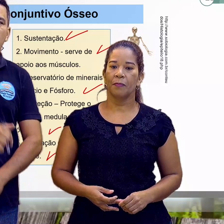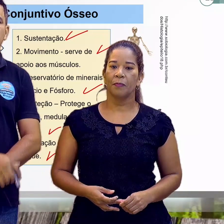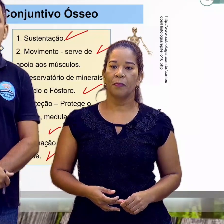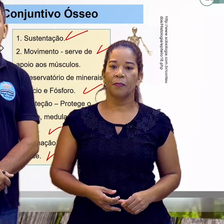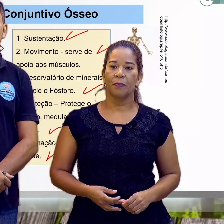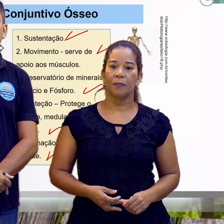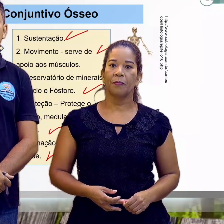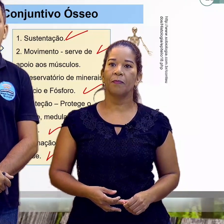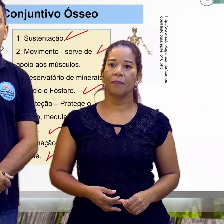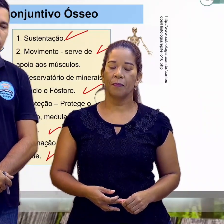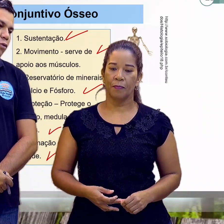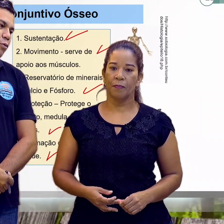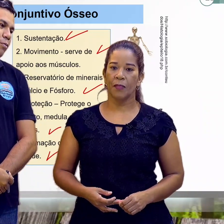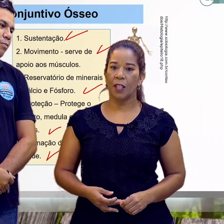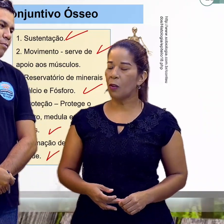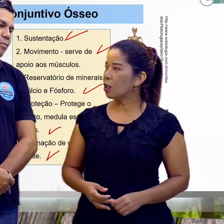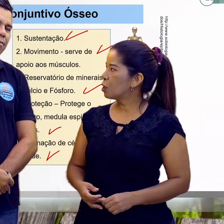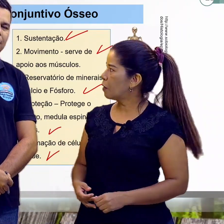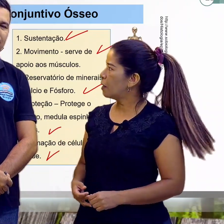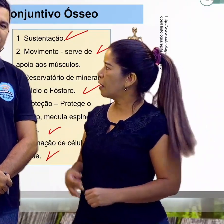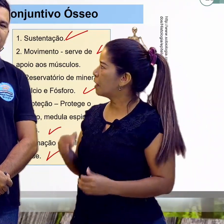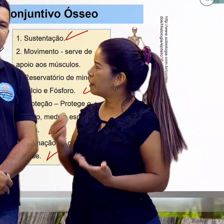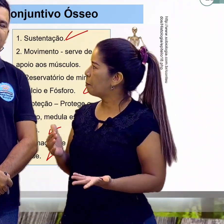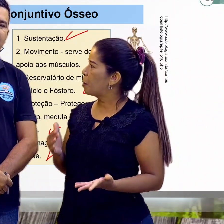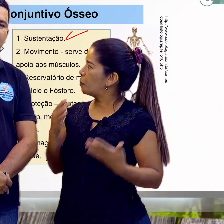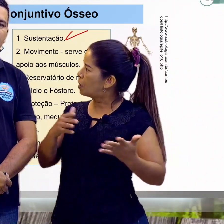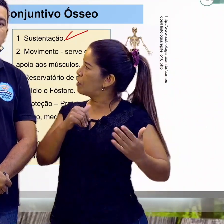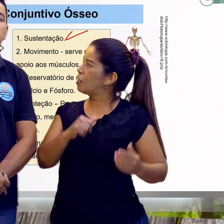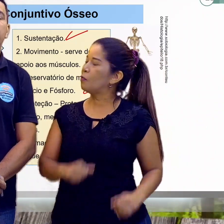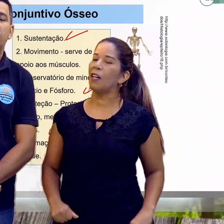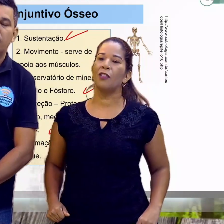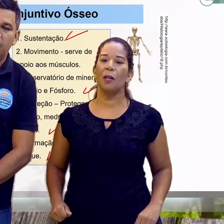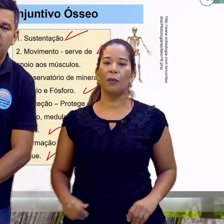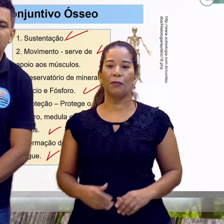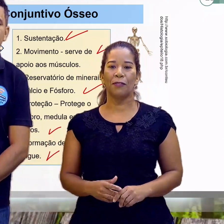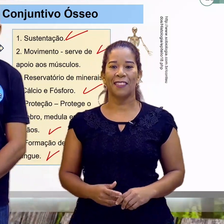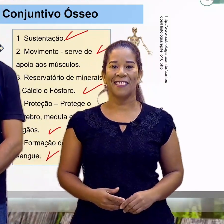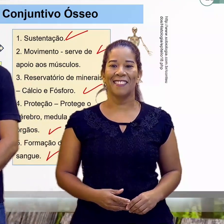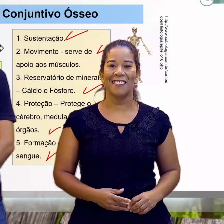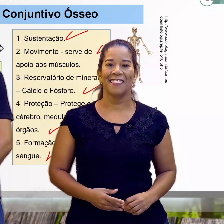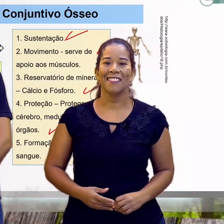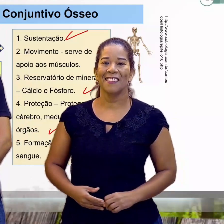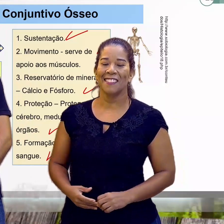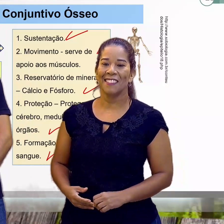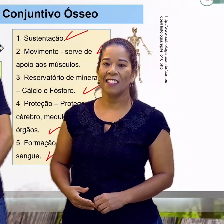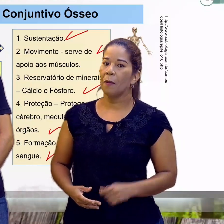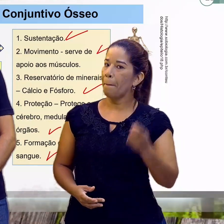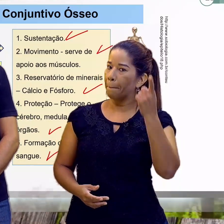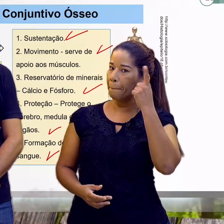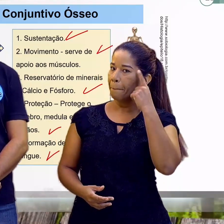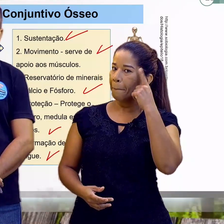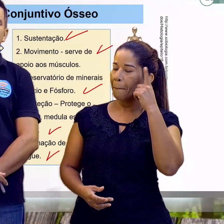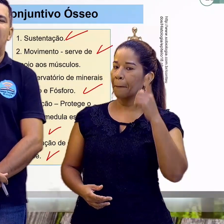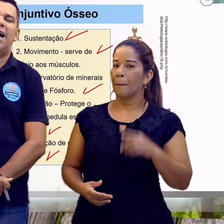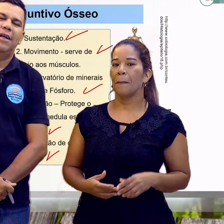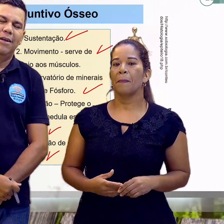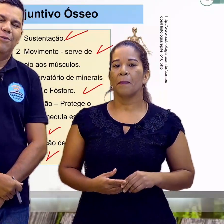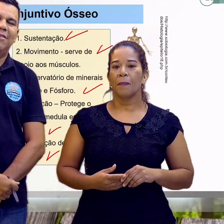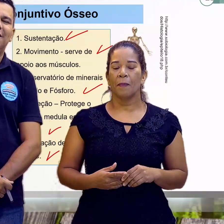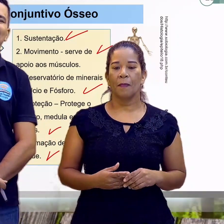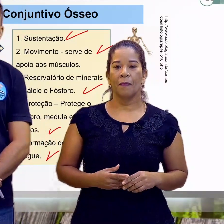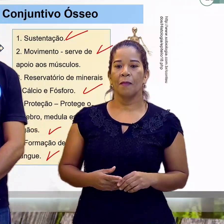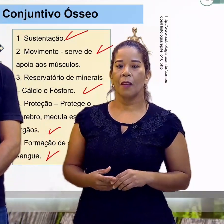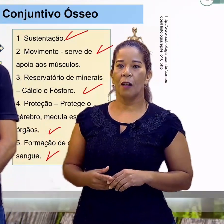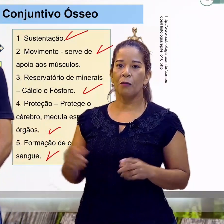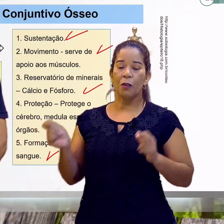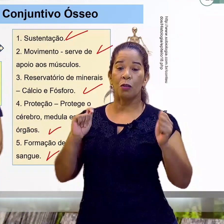tecido conjuntivo ósseo. E agora a gente vai dar aquele tempinho para eles fazerem atividade, né, prof? Exatamente. Agora vamos ver aí como é que tu vai se virar com